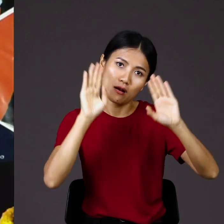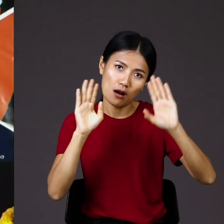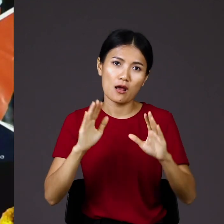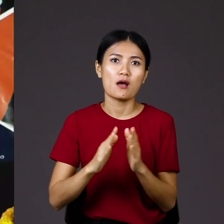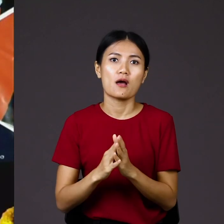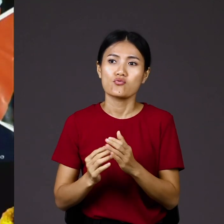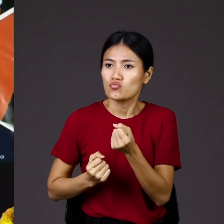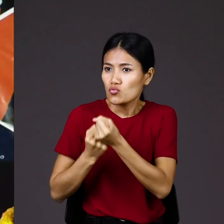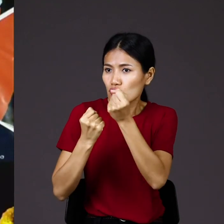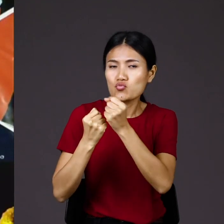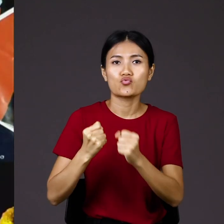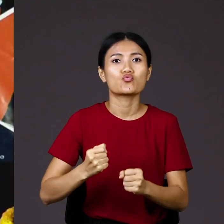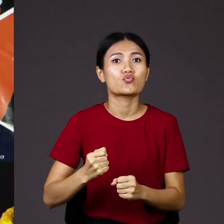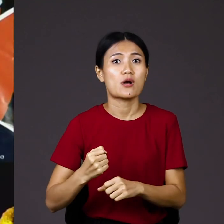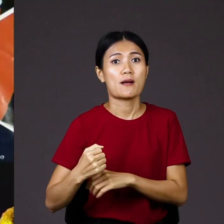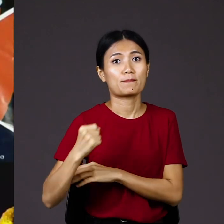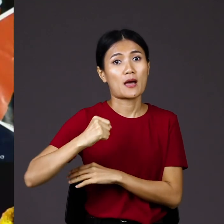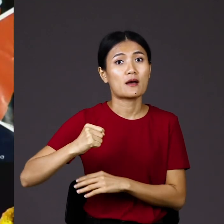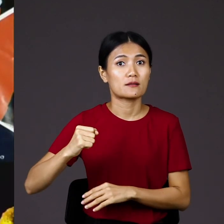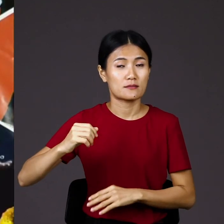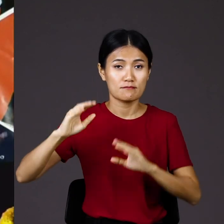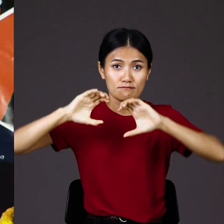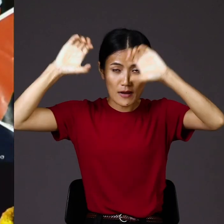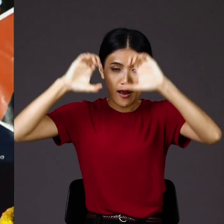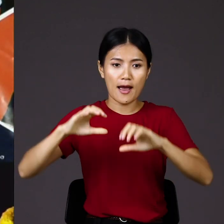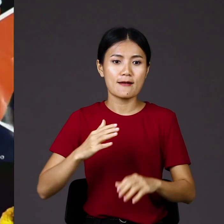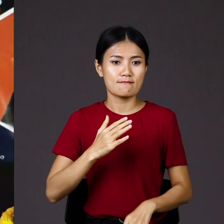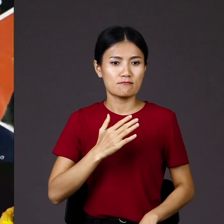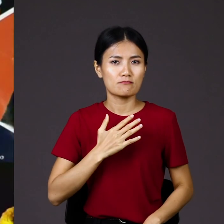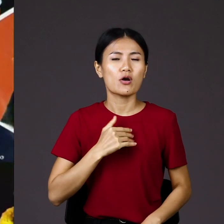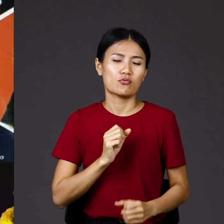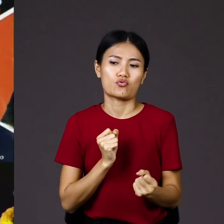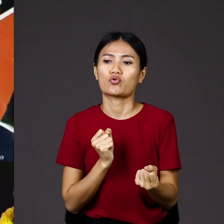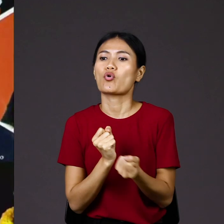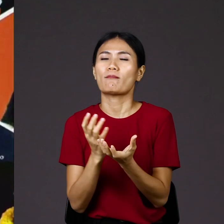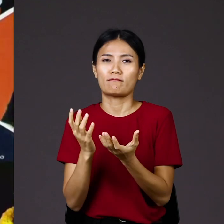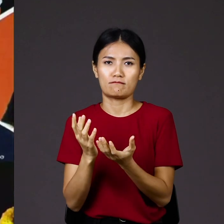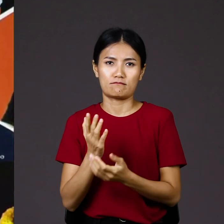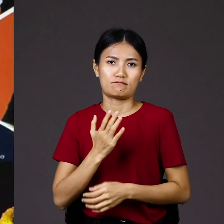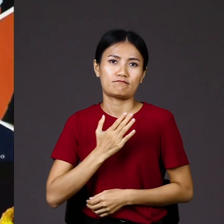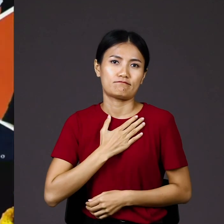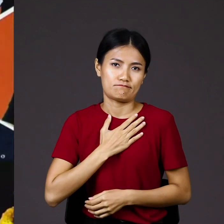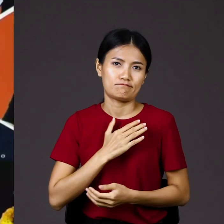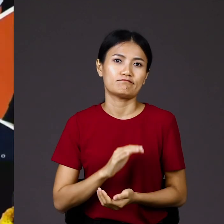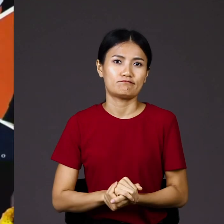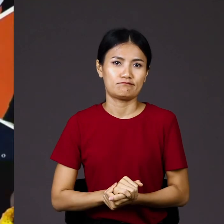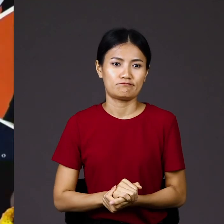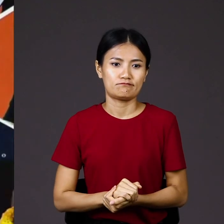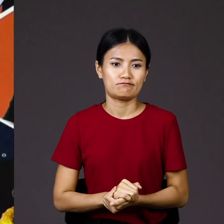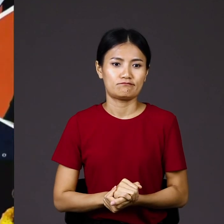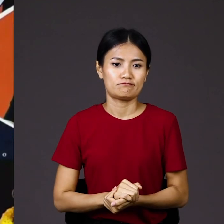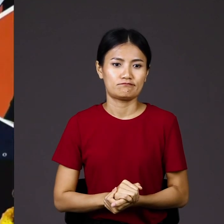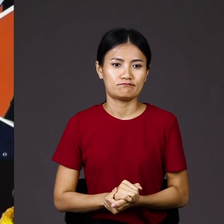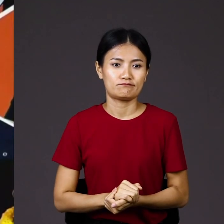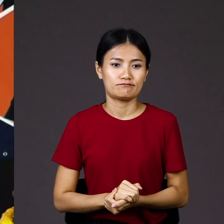การที่เราไปต่อสู้กับอำนาจรัฐอันใหญ่โตอันมหึมานี้ทำให้เราต้องโดนผลกระทบ